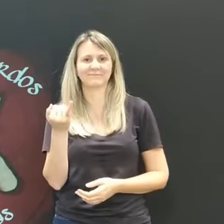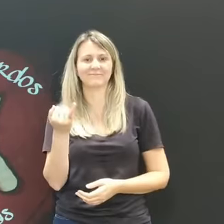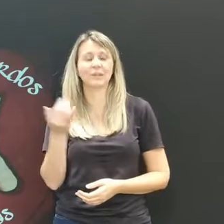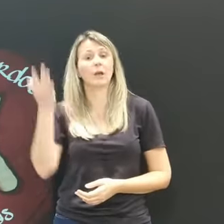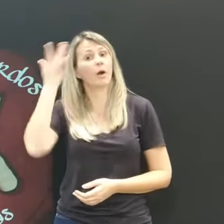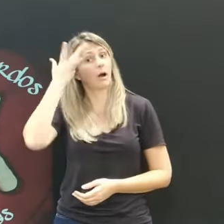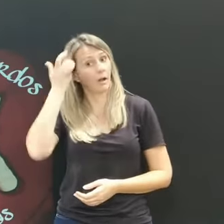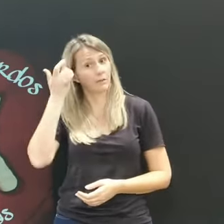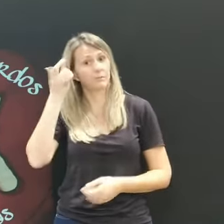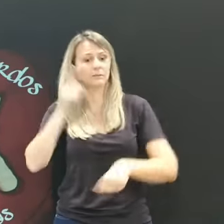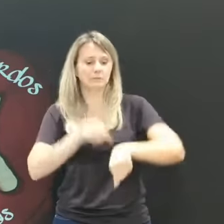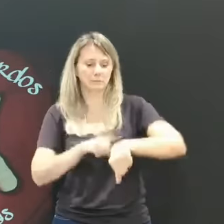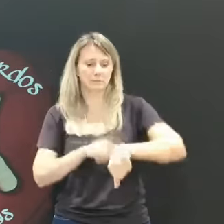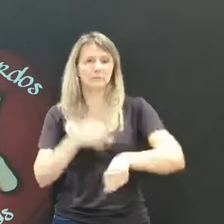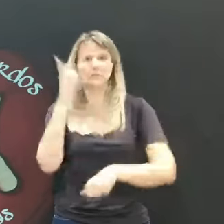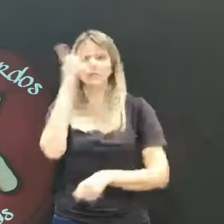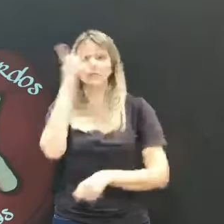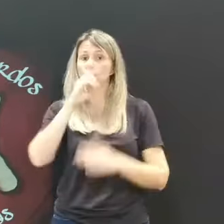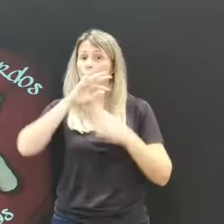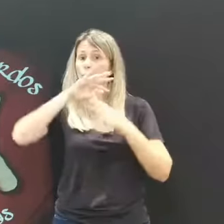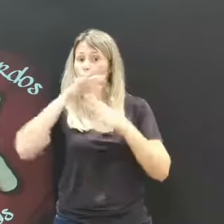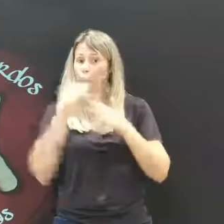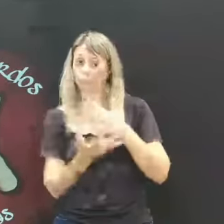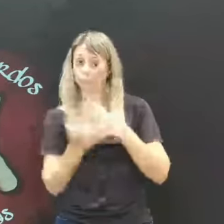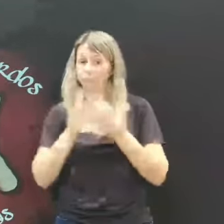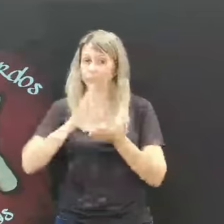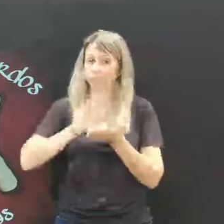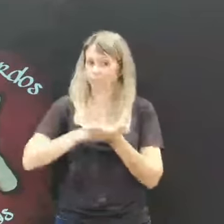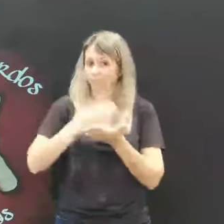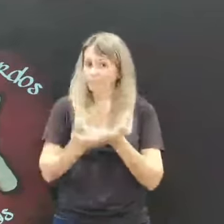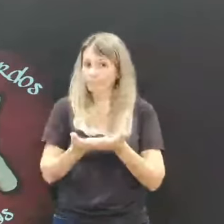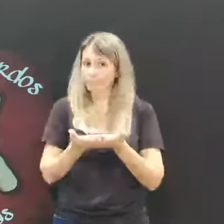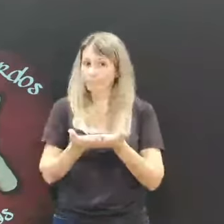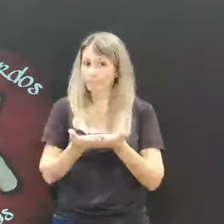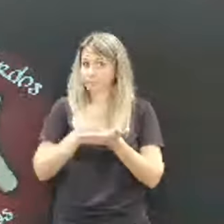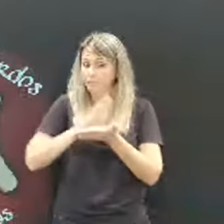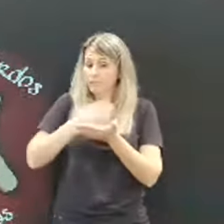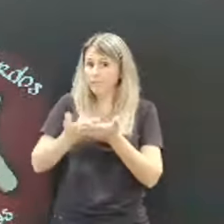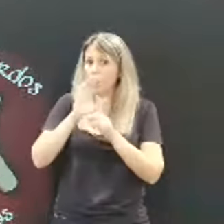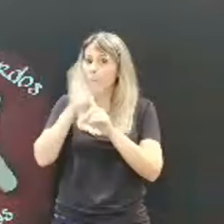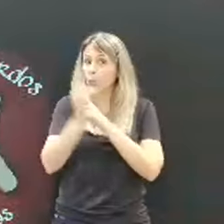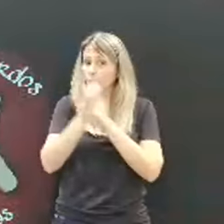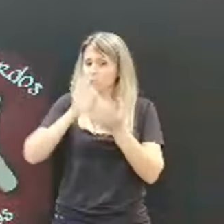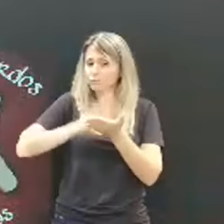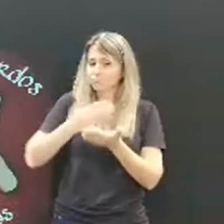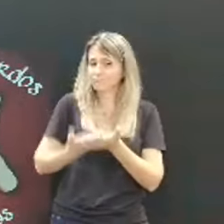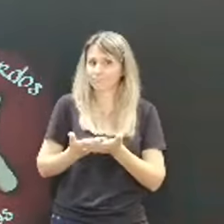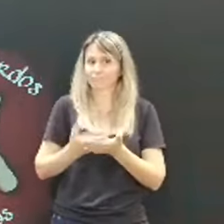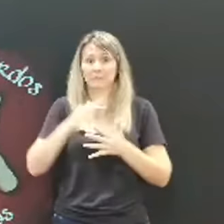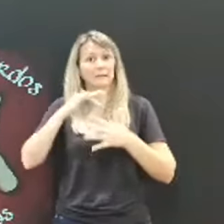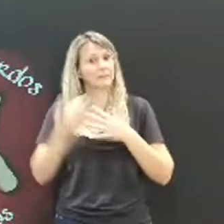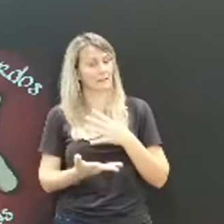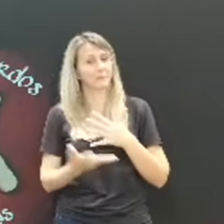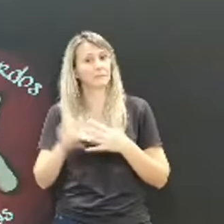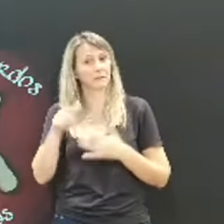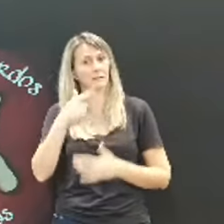podemos compartilhar o culto através da internet com vocês, amém? Então, os sábados, nós temos culto em Libras, começa